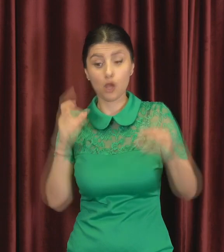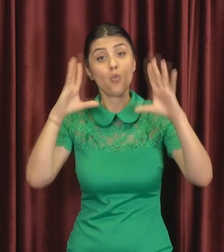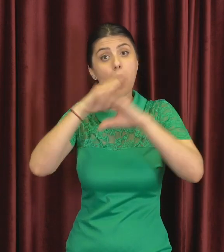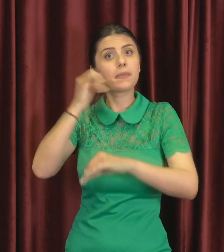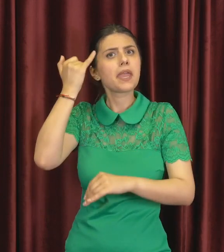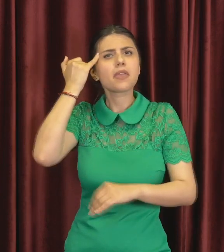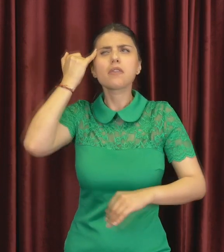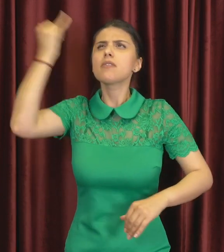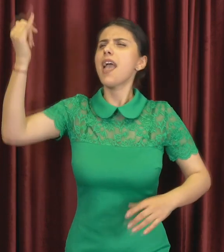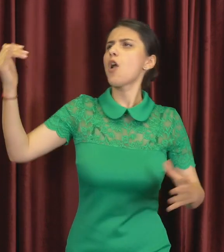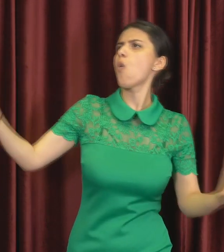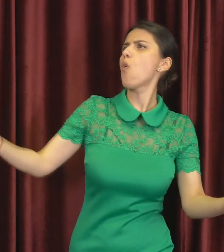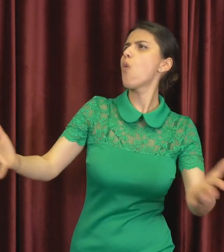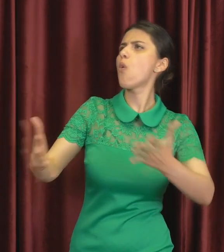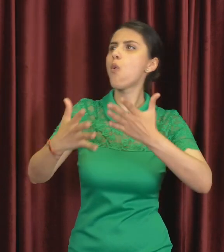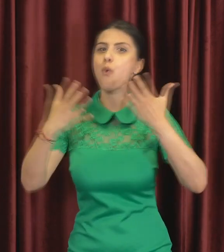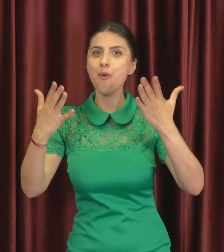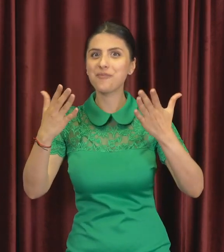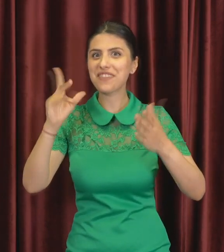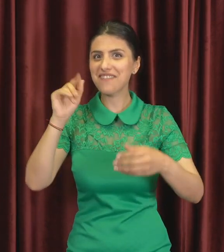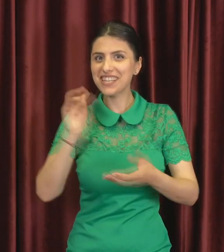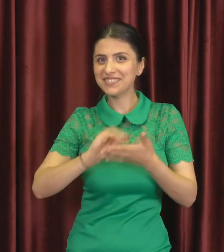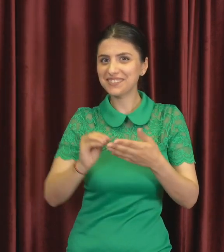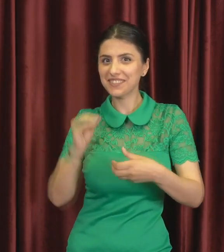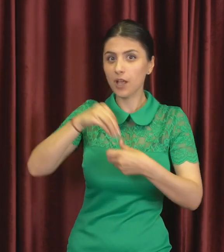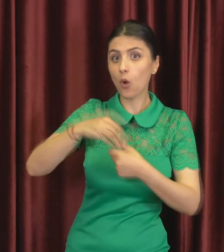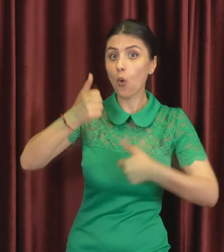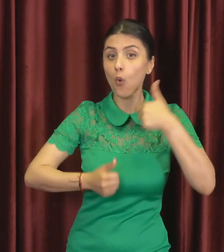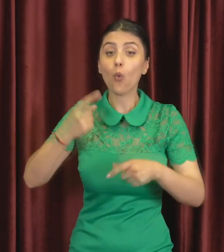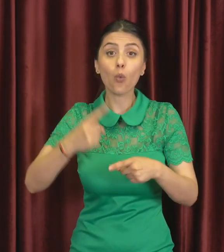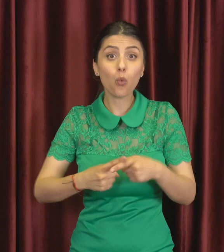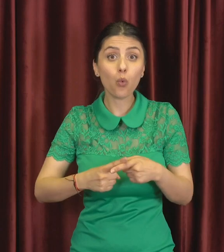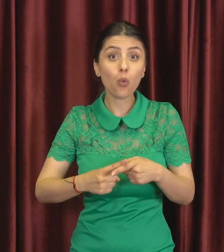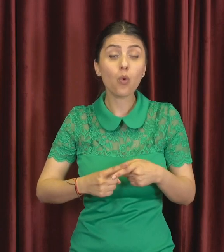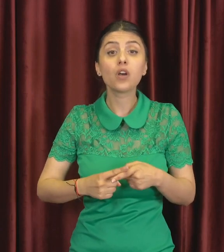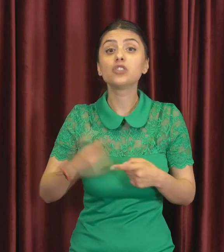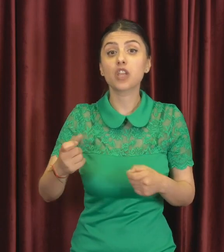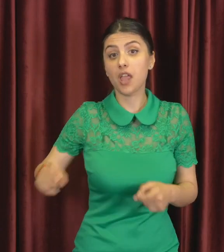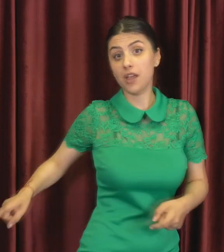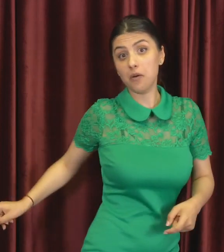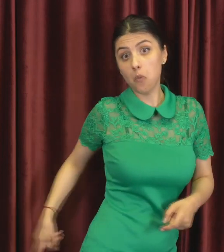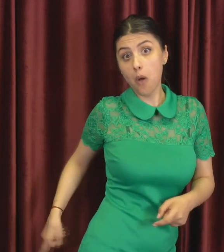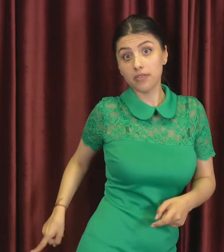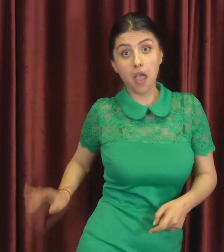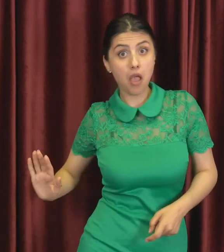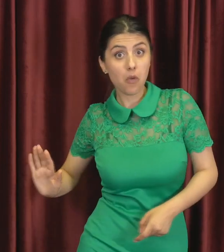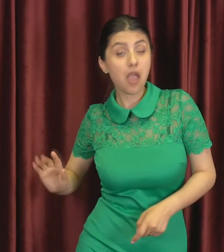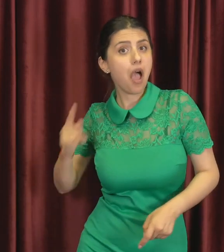o idee năstrușnică. Avea să se înscrie în concurs împreună cu Asa Coadă. Ai auzit bine, echipa era